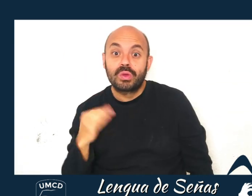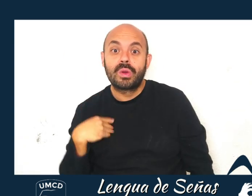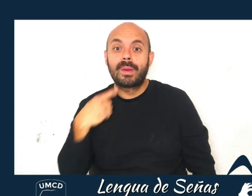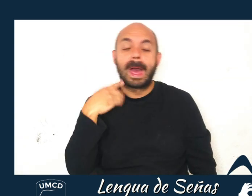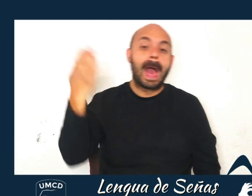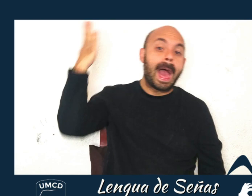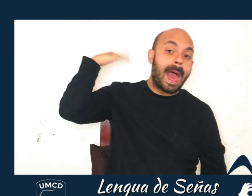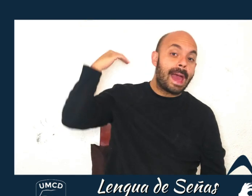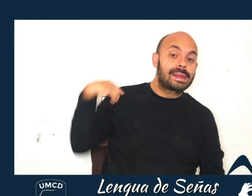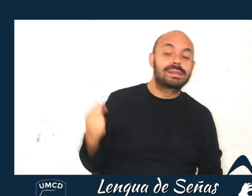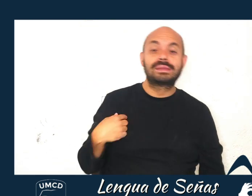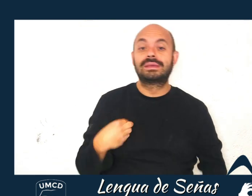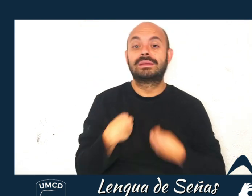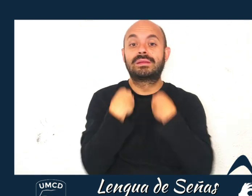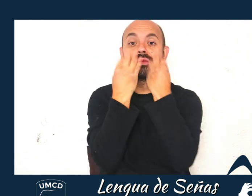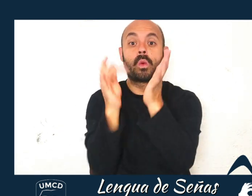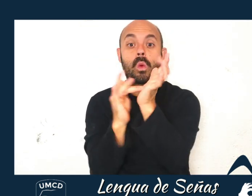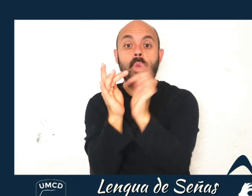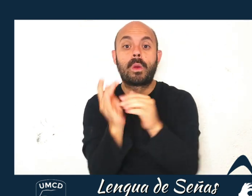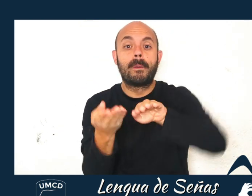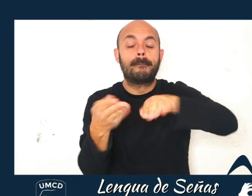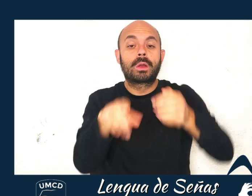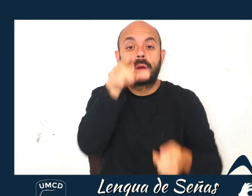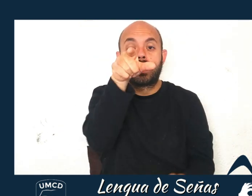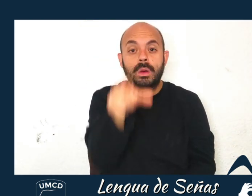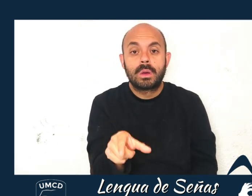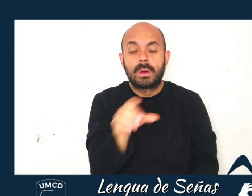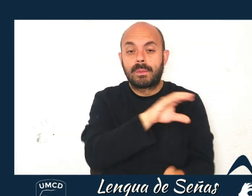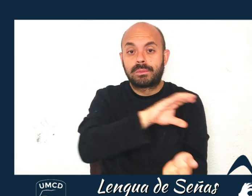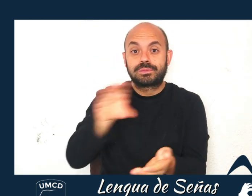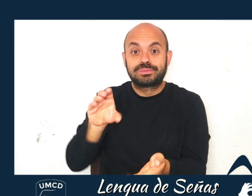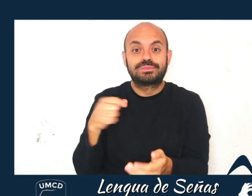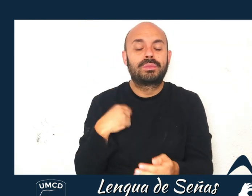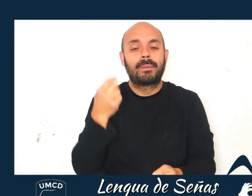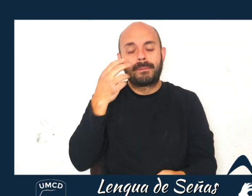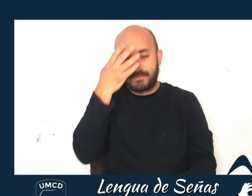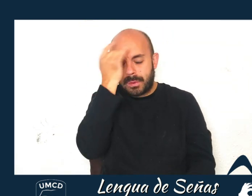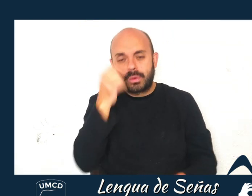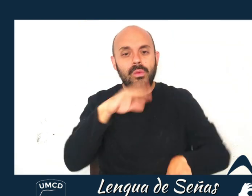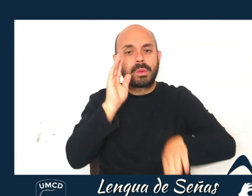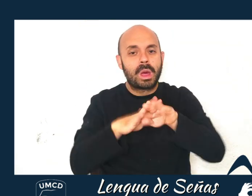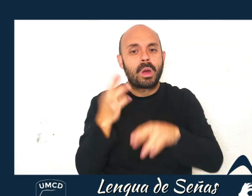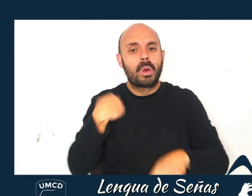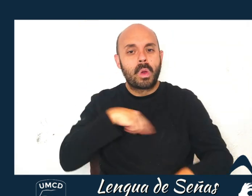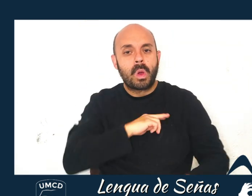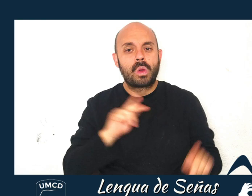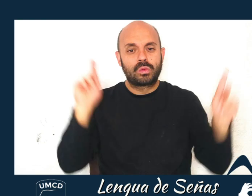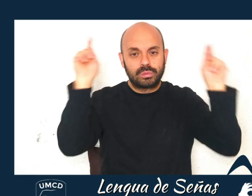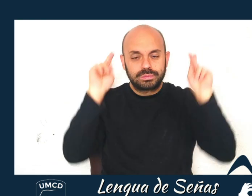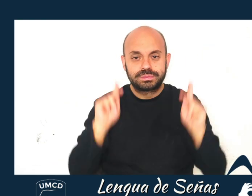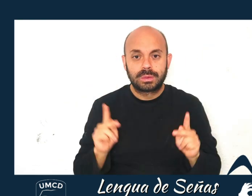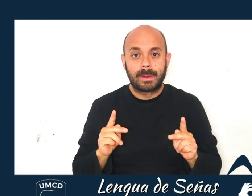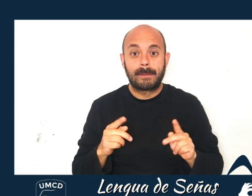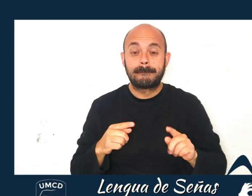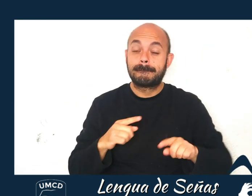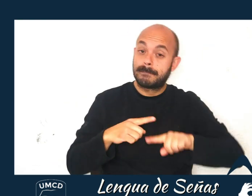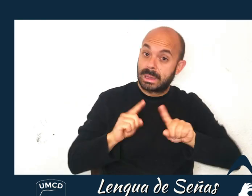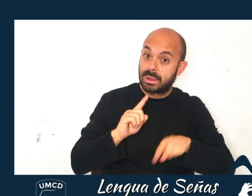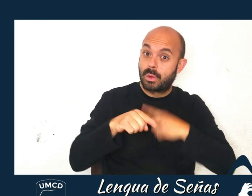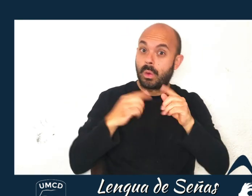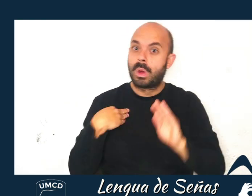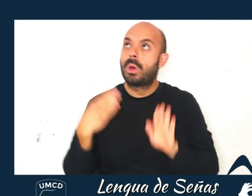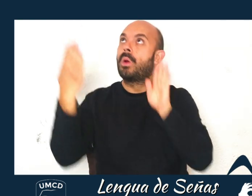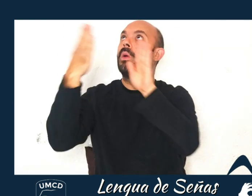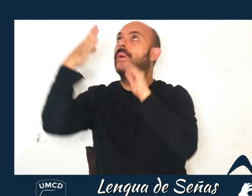en temor a Él, es ahí donde comienzo a vivir sabiamente. Entonces nosotros tenemos que buscar eso